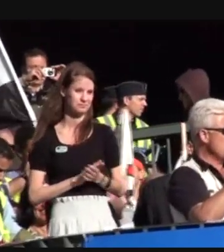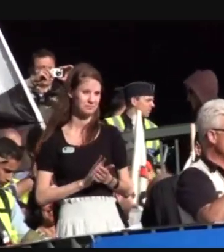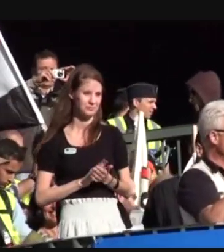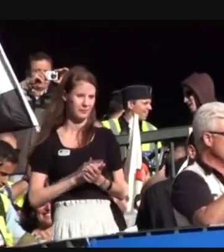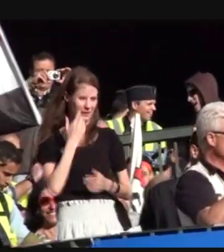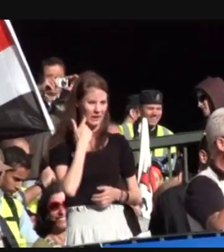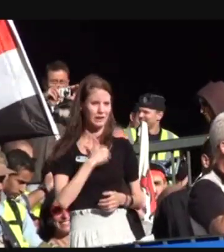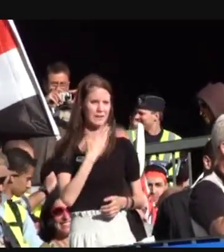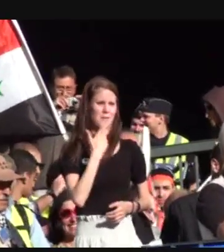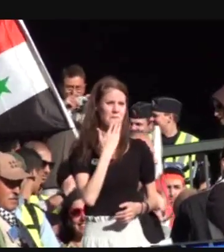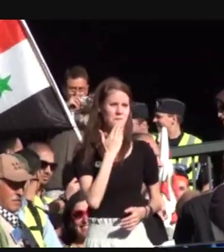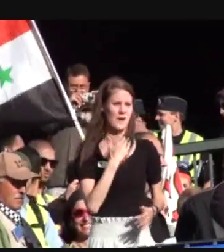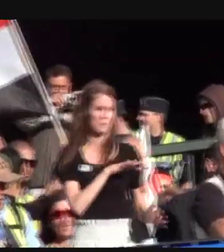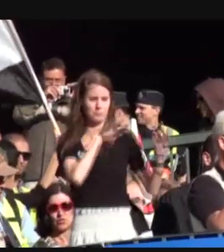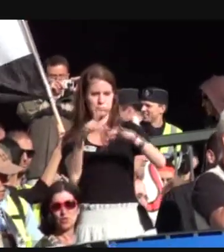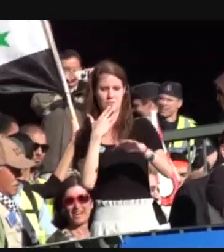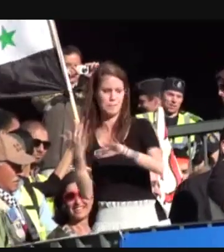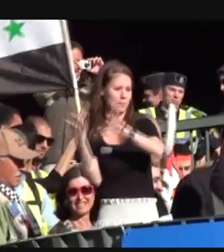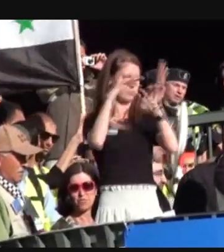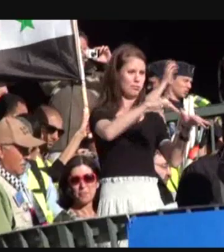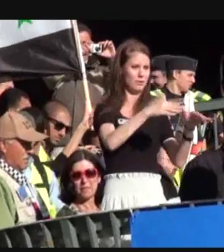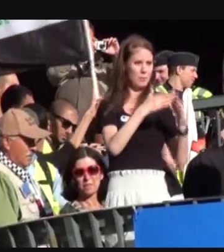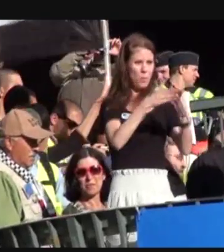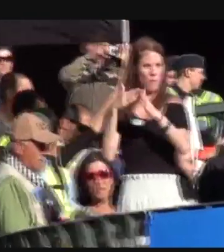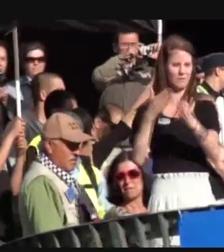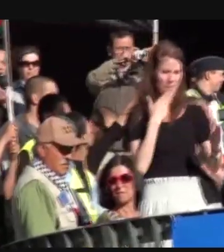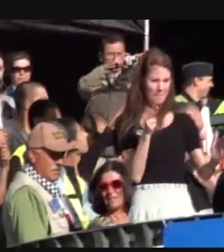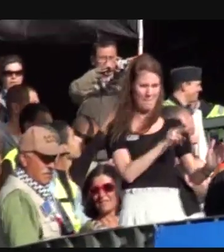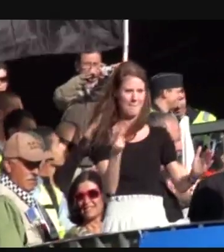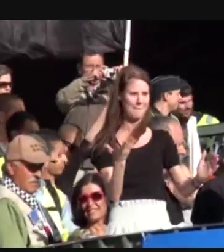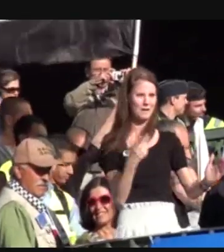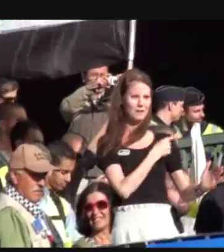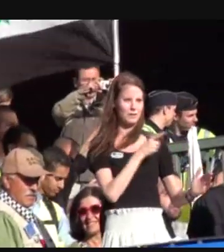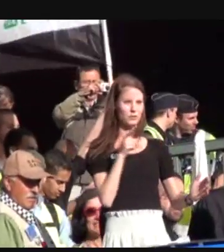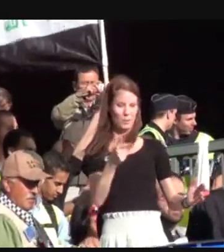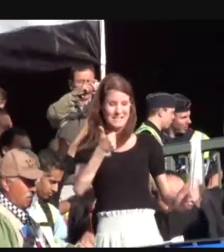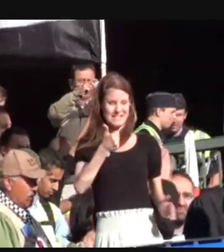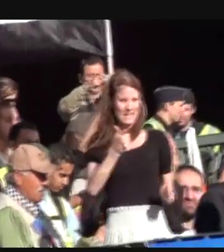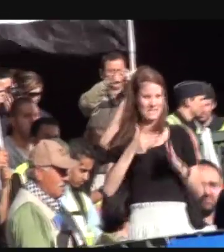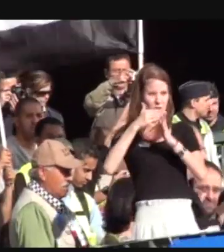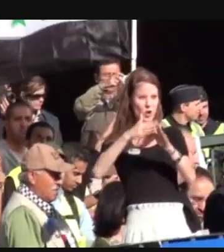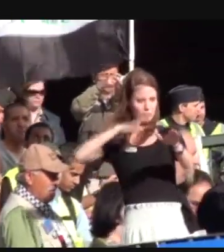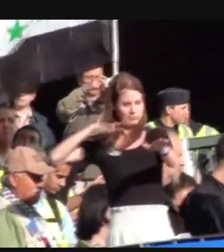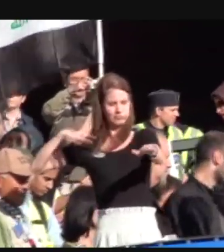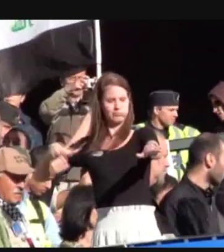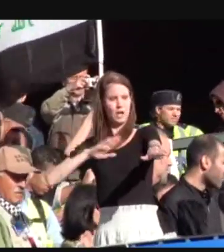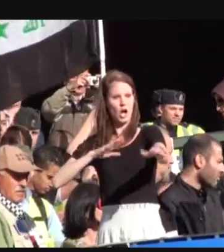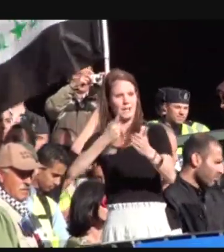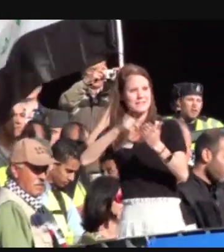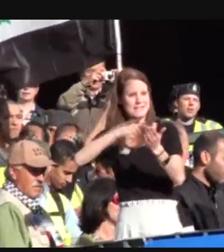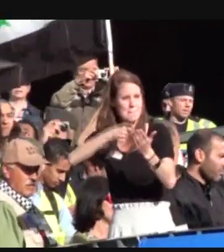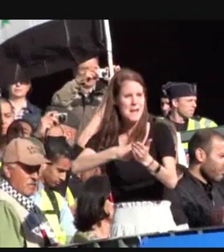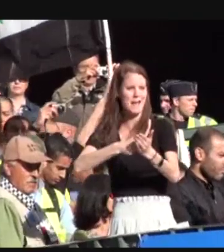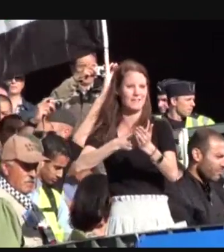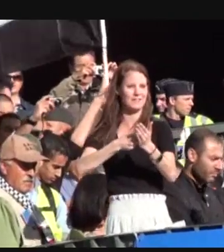Vem bordade vem? Sökte dessa sex fartyg med sin last av cement